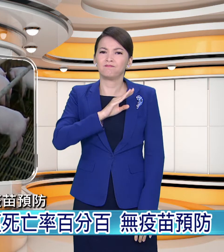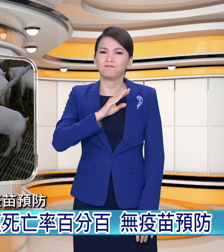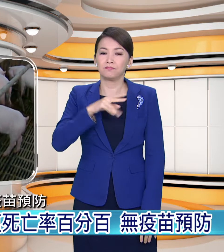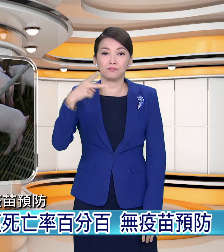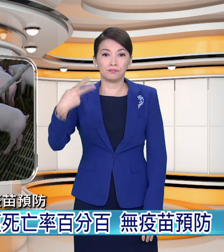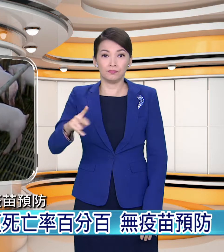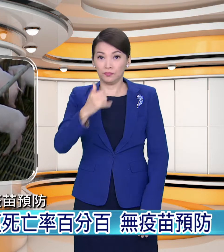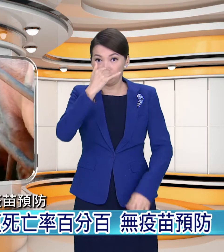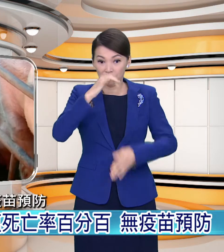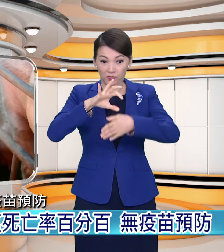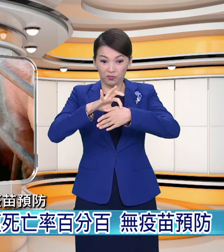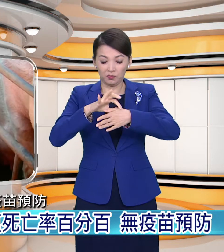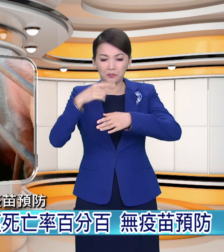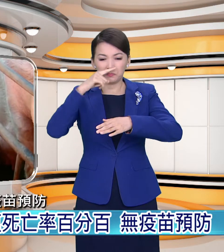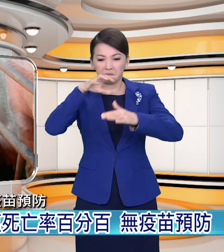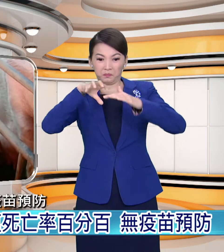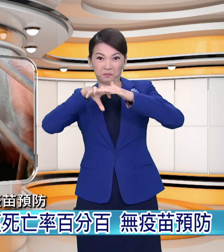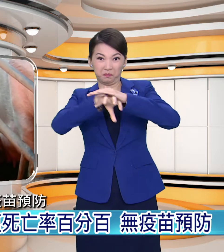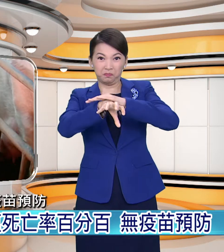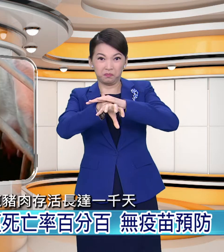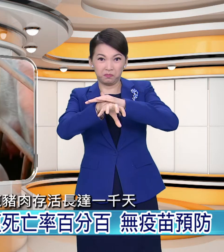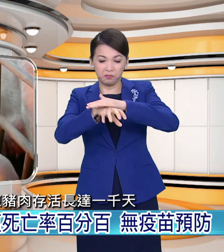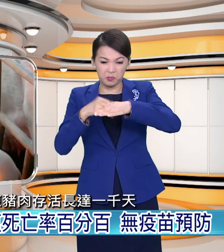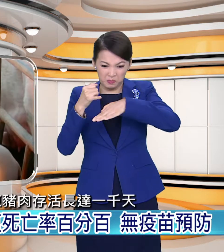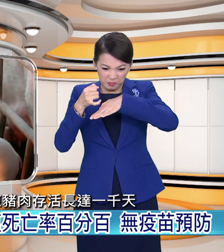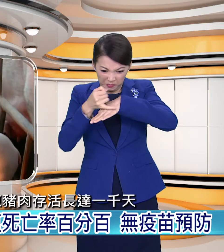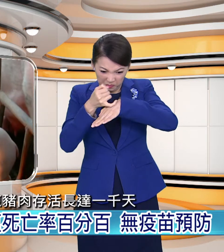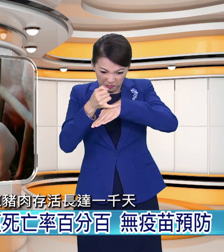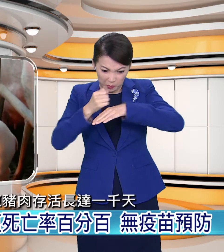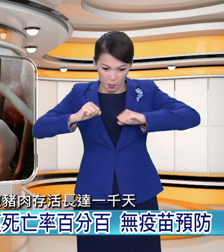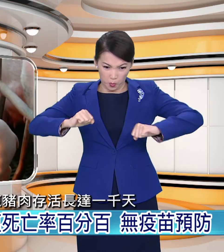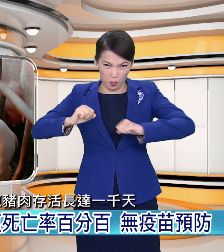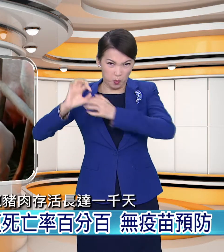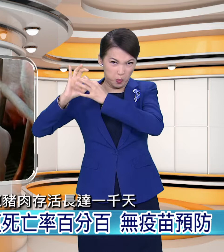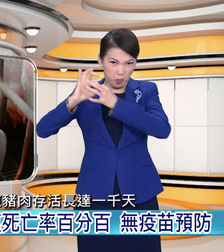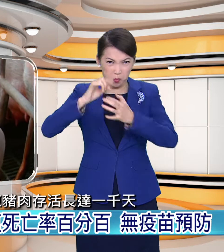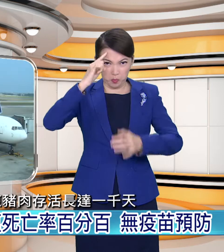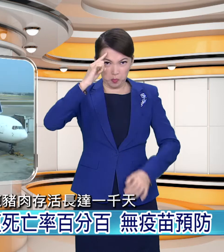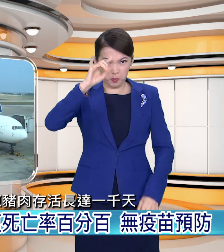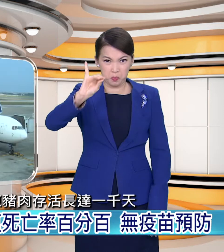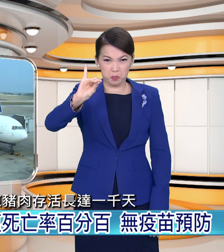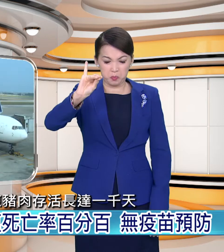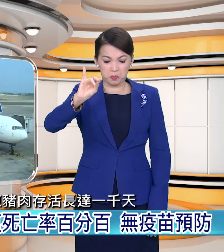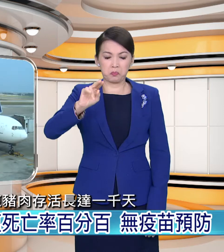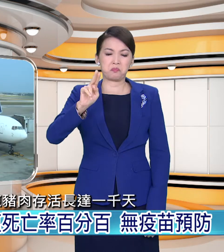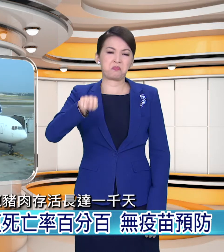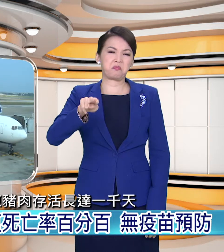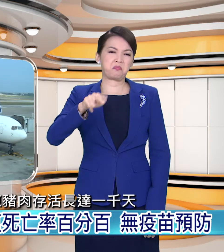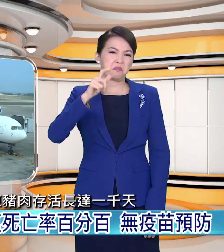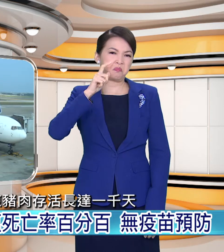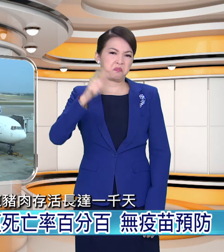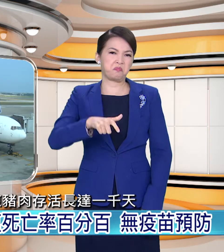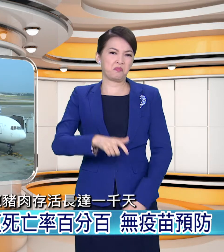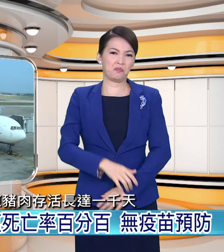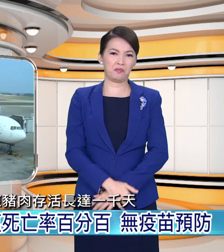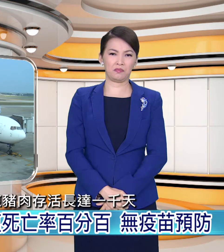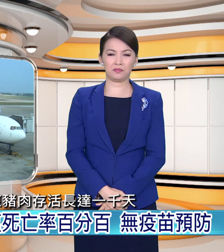有疫苗可以预防，而且可以在冷冻猪肉存活长达1000天。